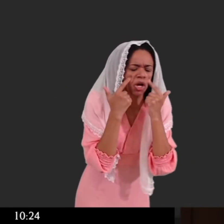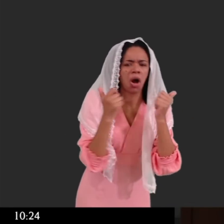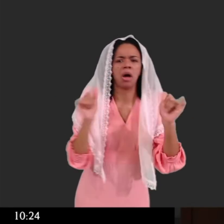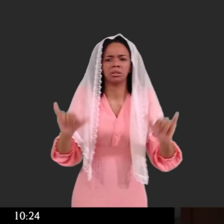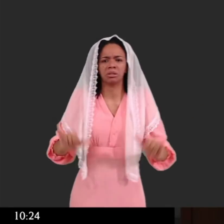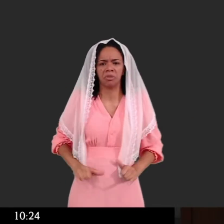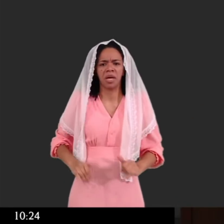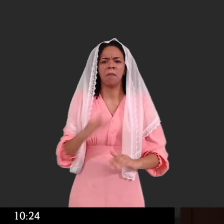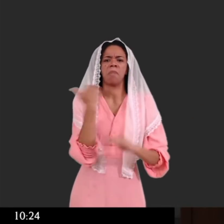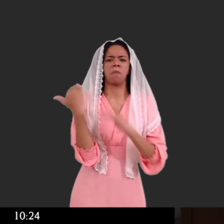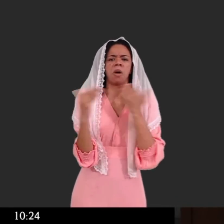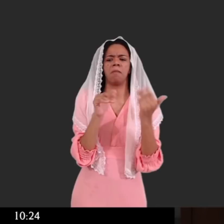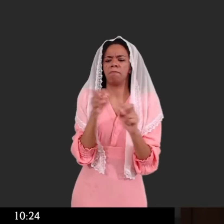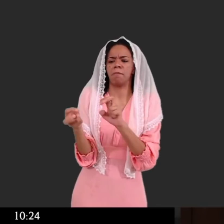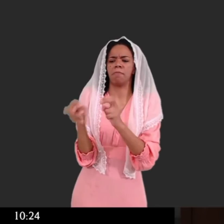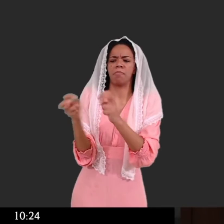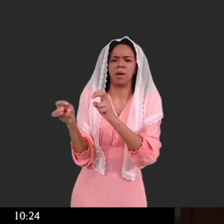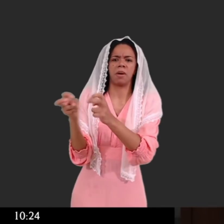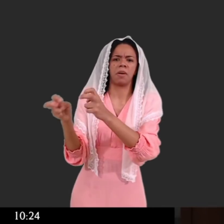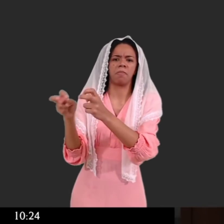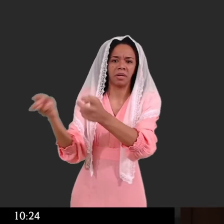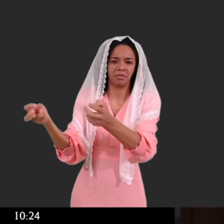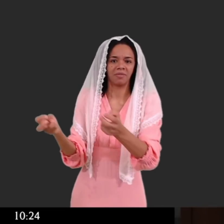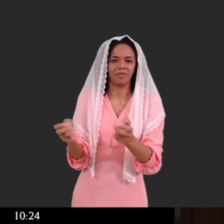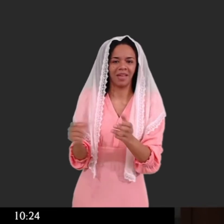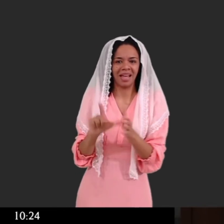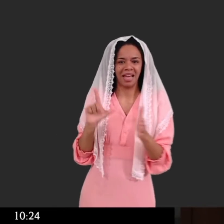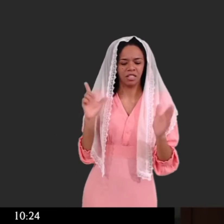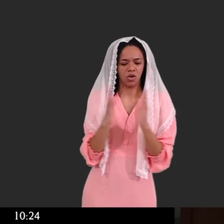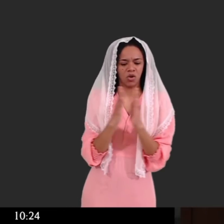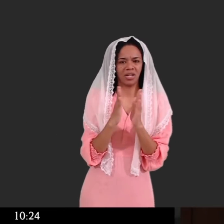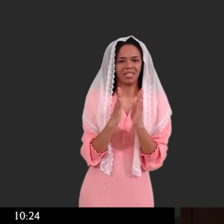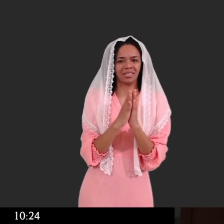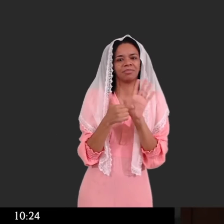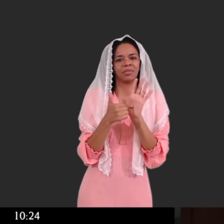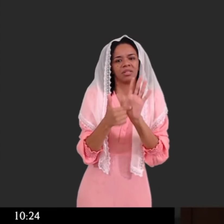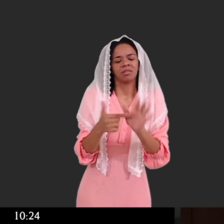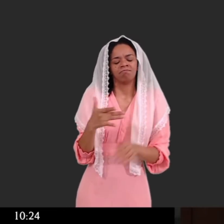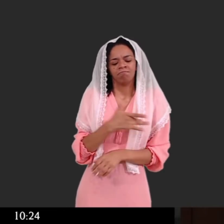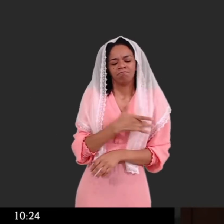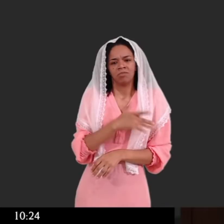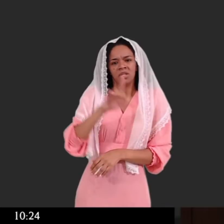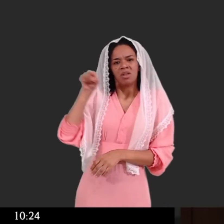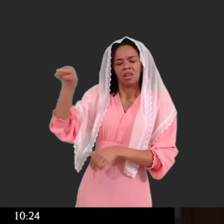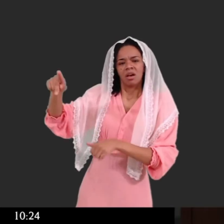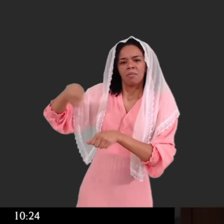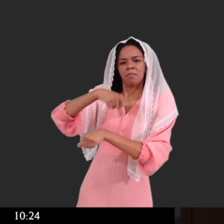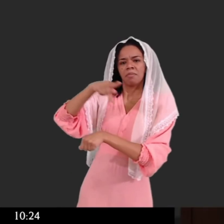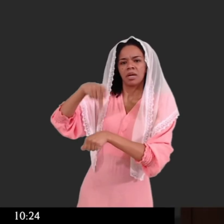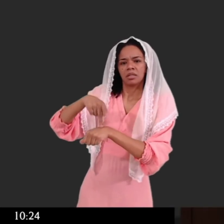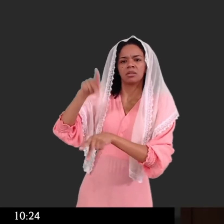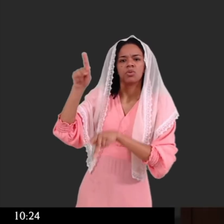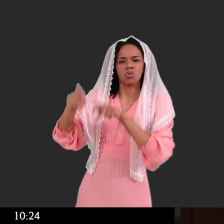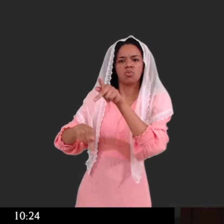sofrimento, morte, como foi apresentado na oração, que Deus tenha piedade daquela nação, daquele